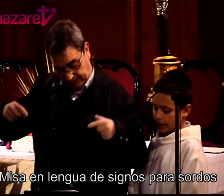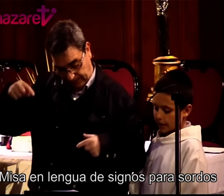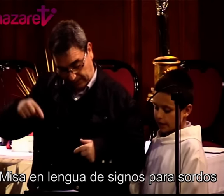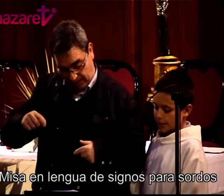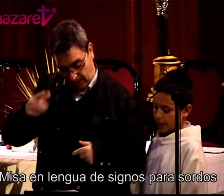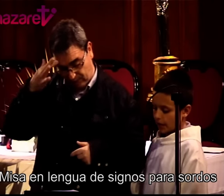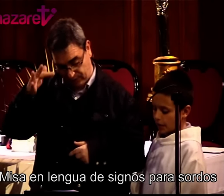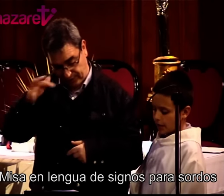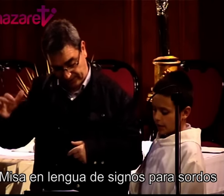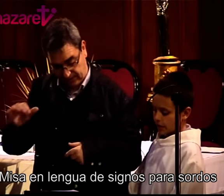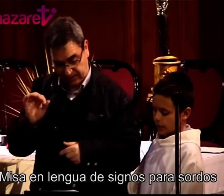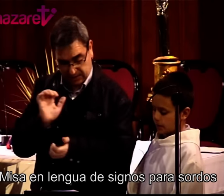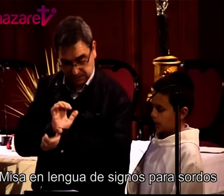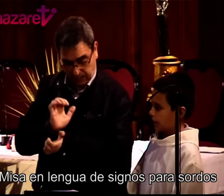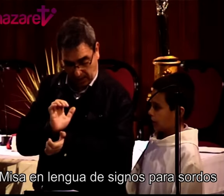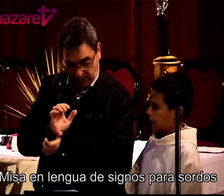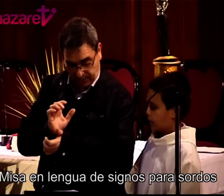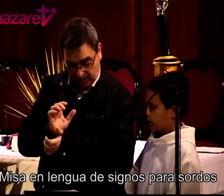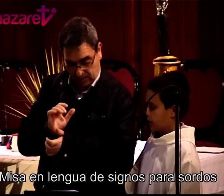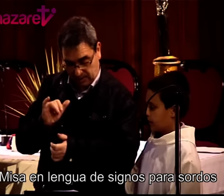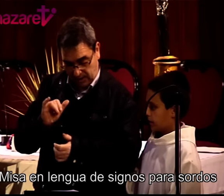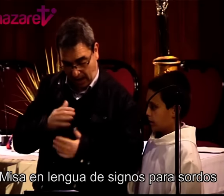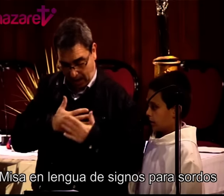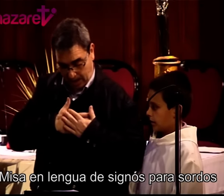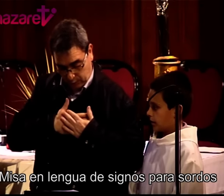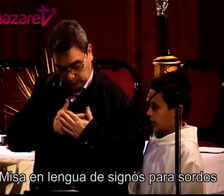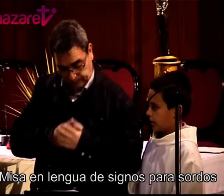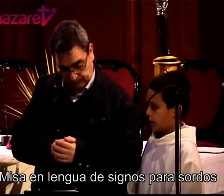fe, la esperanza y el amor.